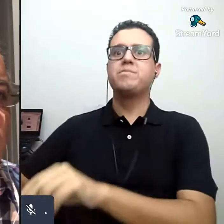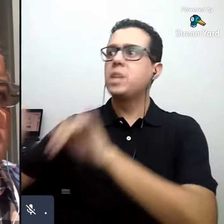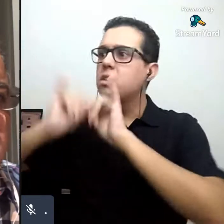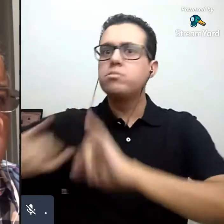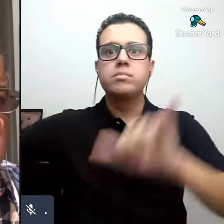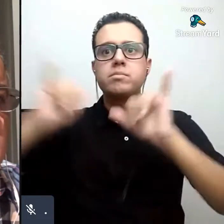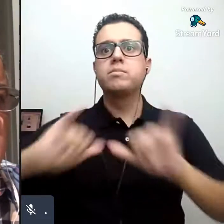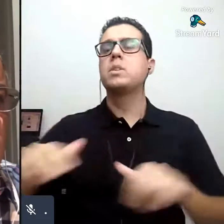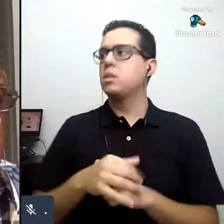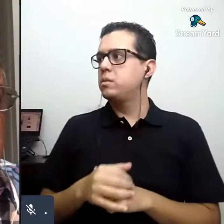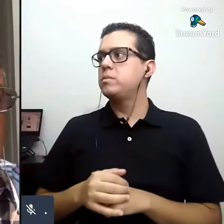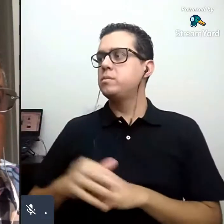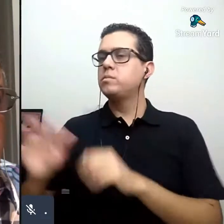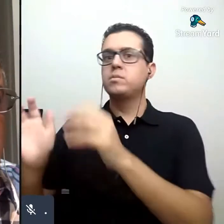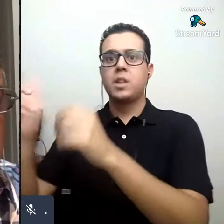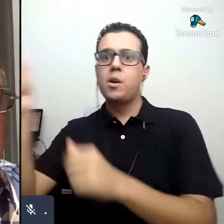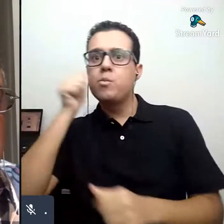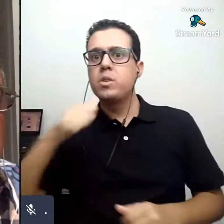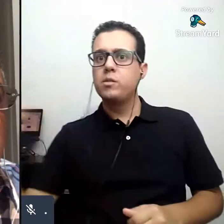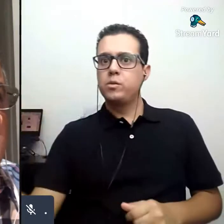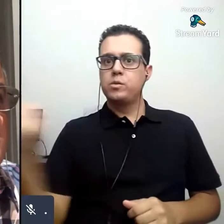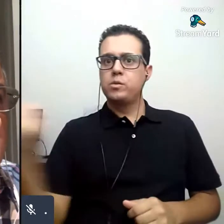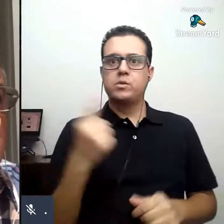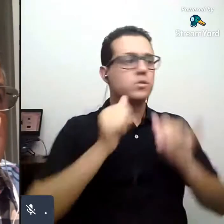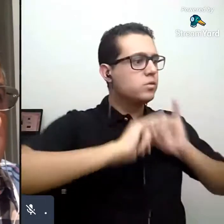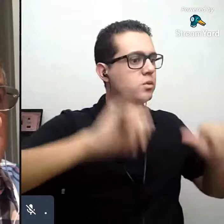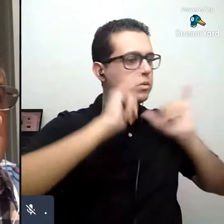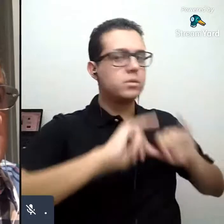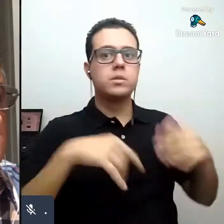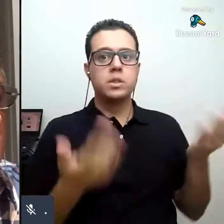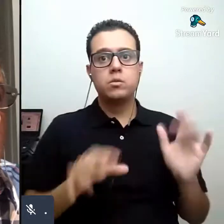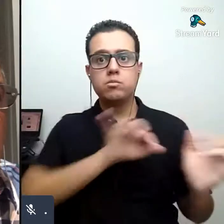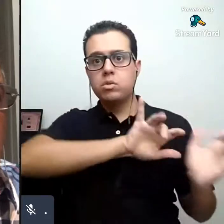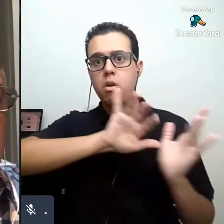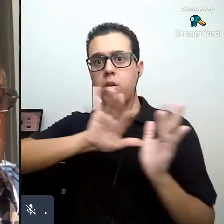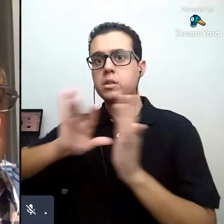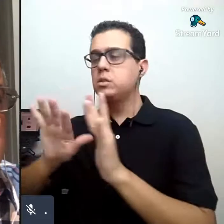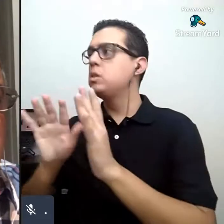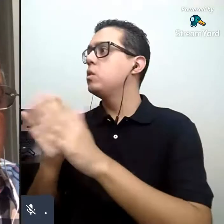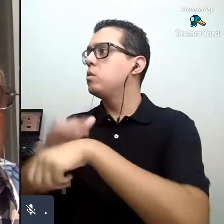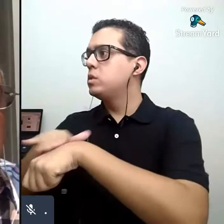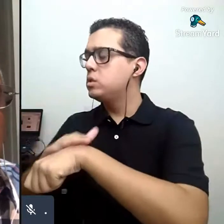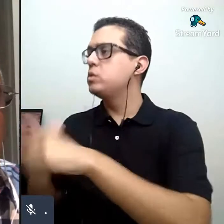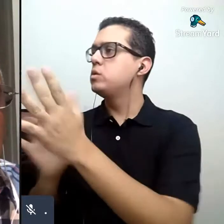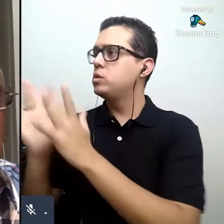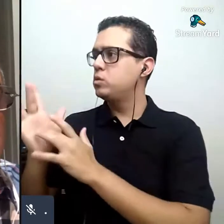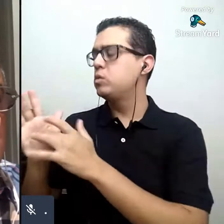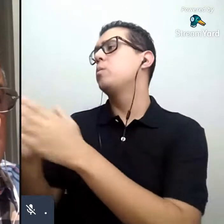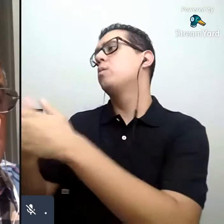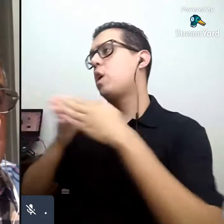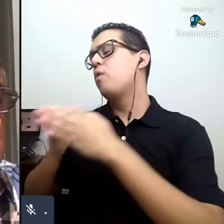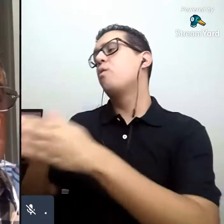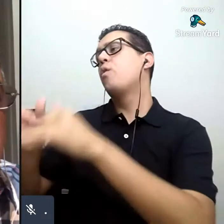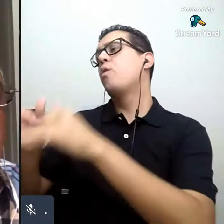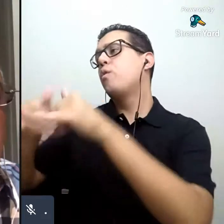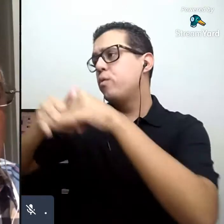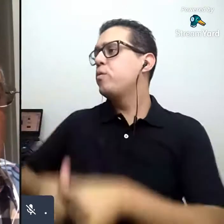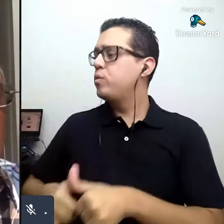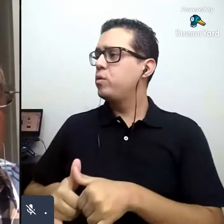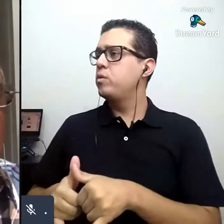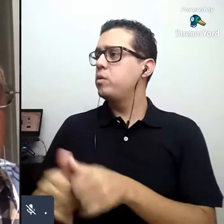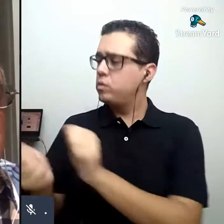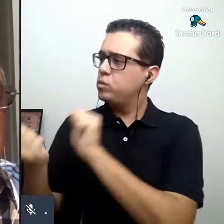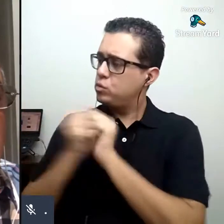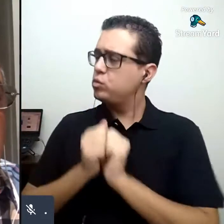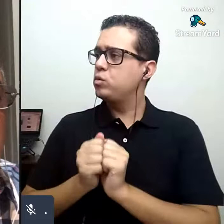Vindo, pois, os samaritanos a ter com Jesus, pediram-lhe que permanecesse com eles. E ficou ali 2 dias.